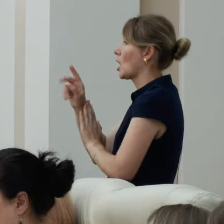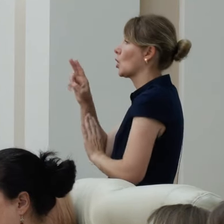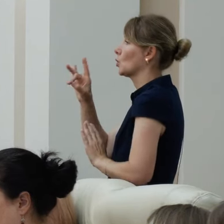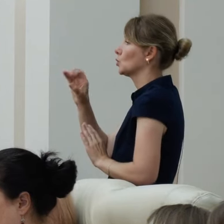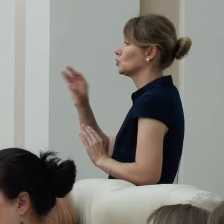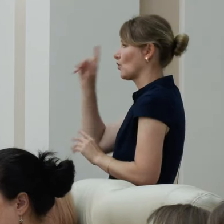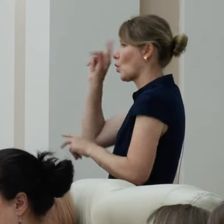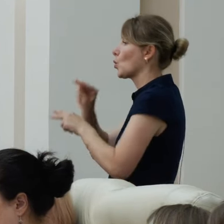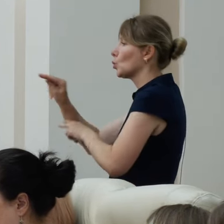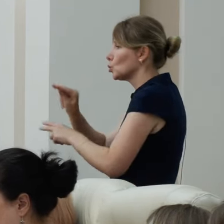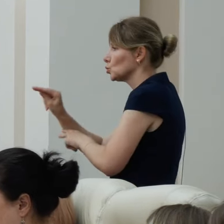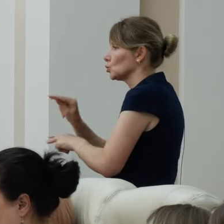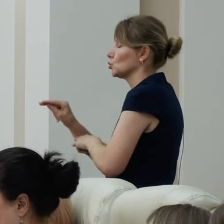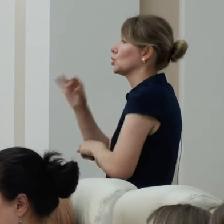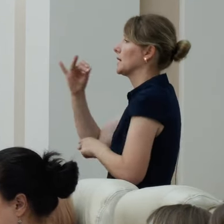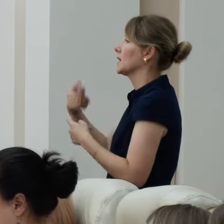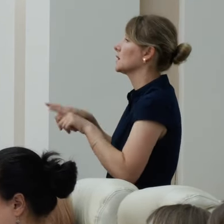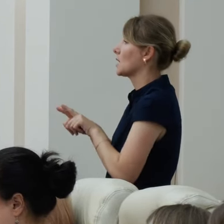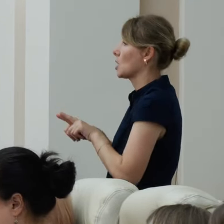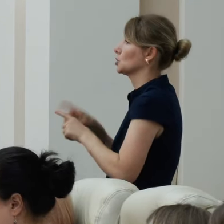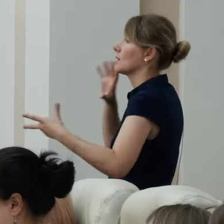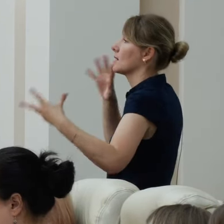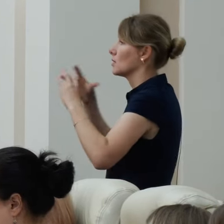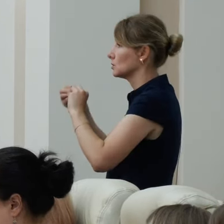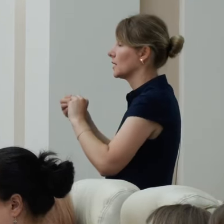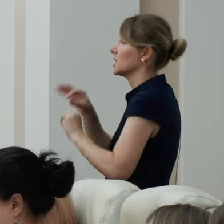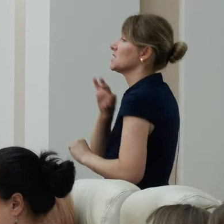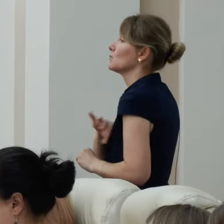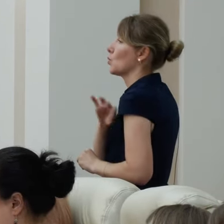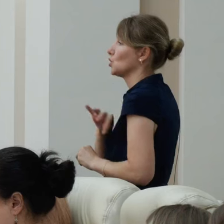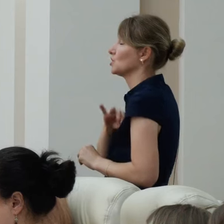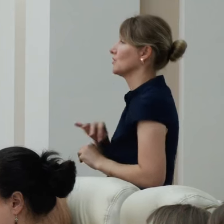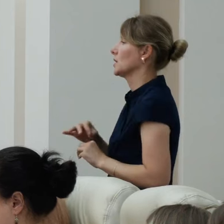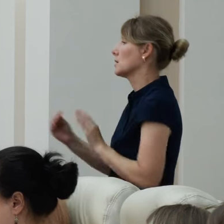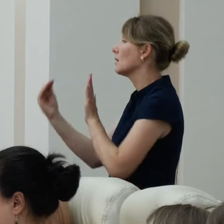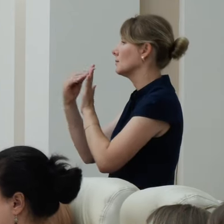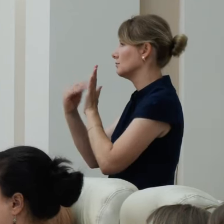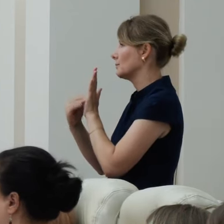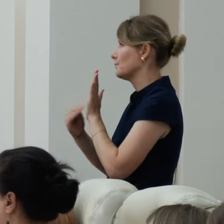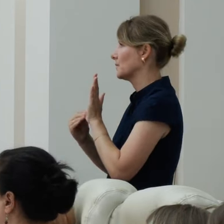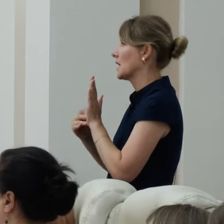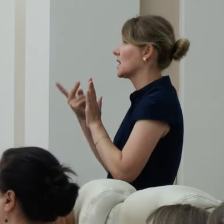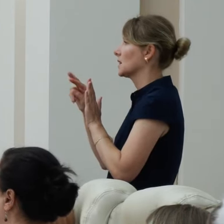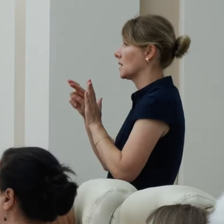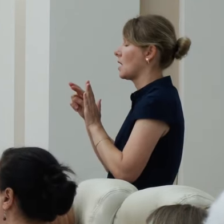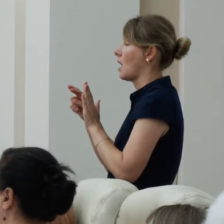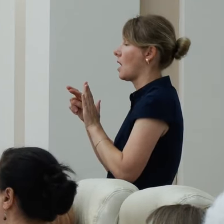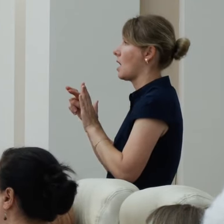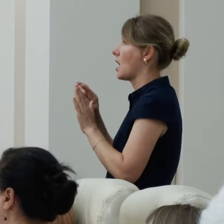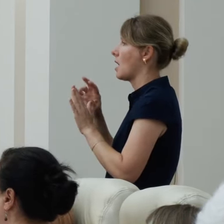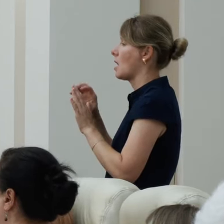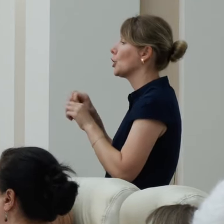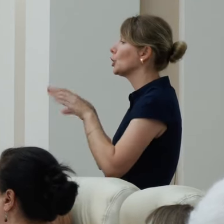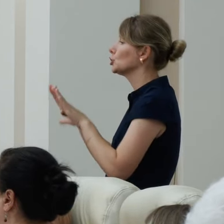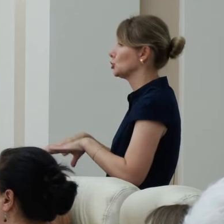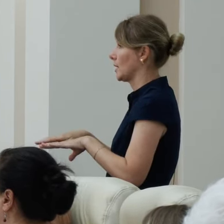de instruire în monitorizare, evaluare și utilizarea datelor pentru procesul decizional